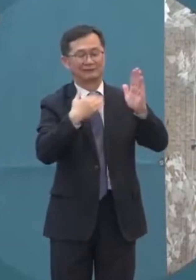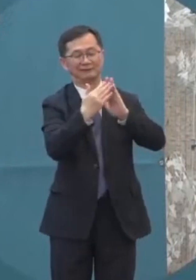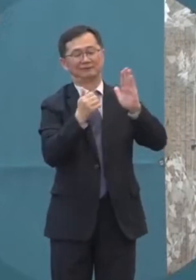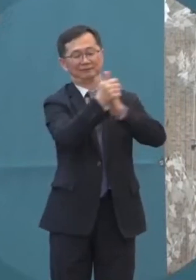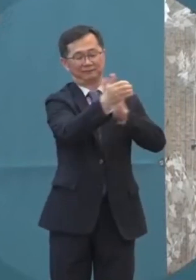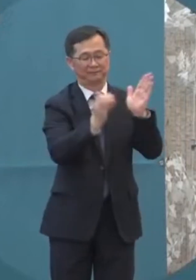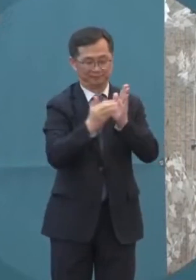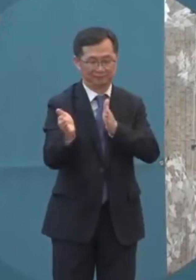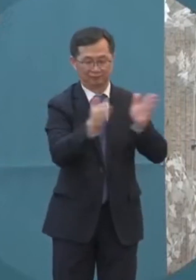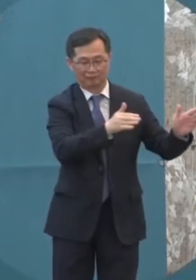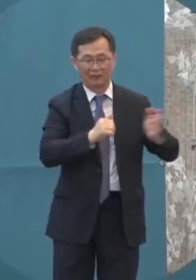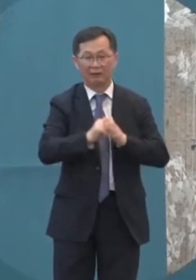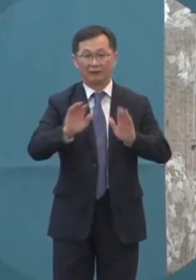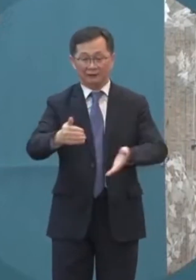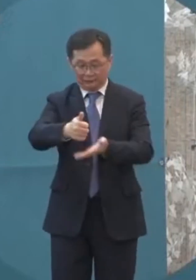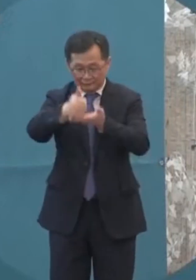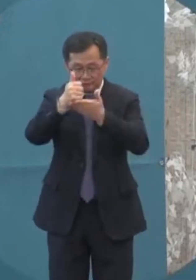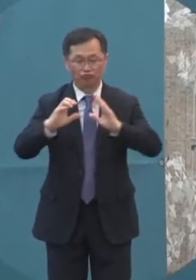존경하는 국민 여러분,